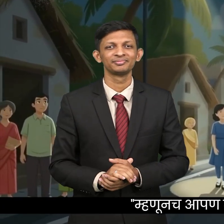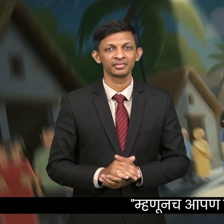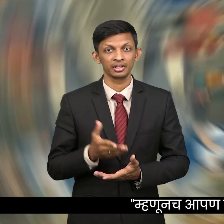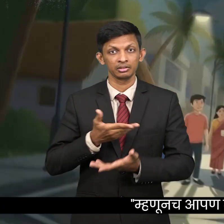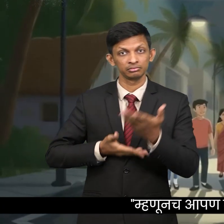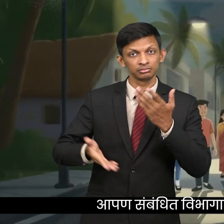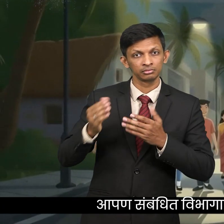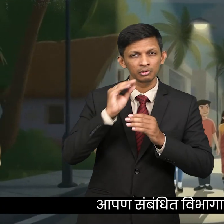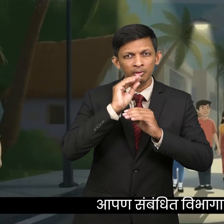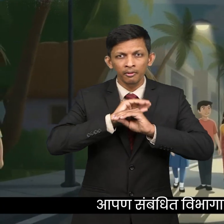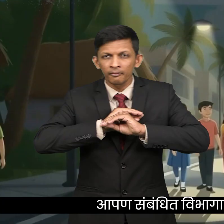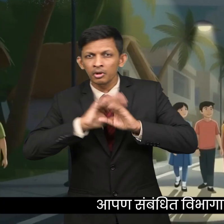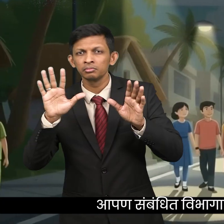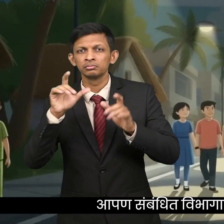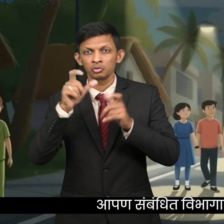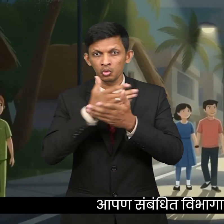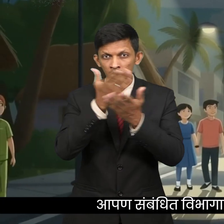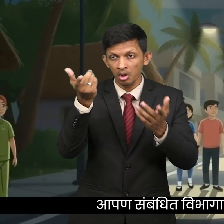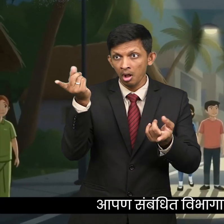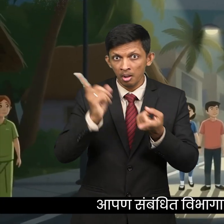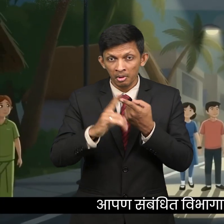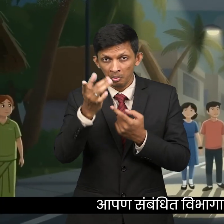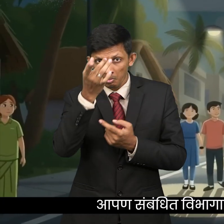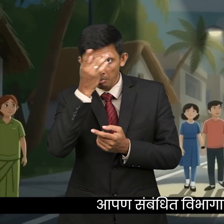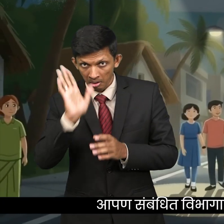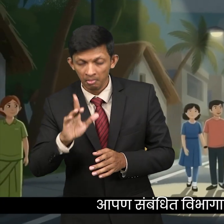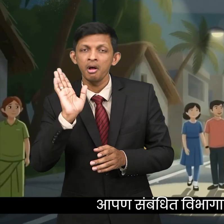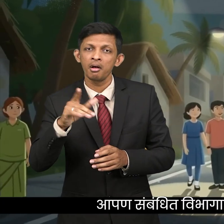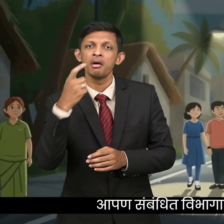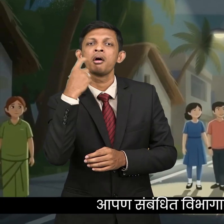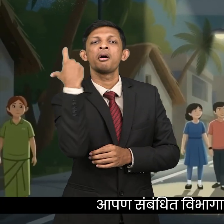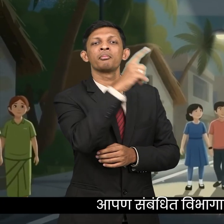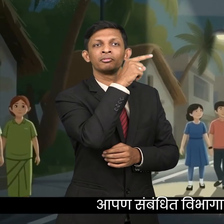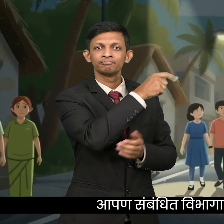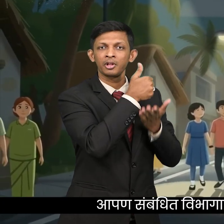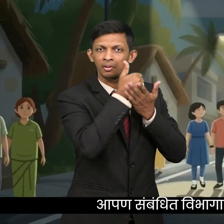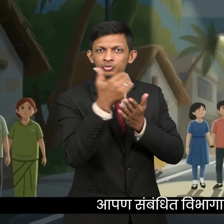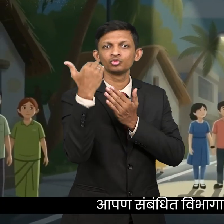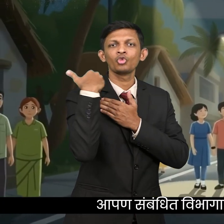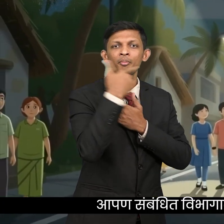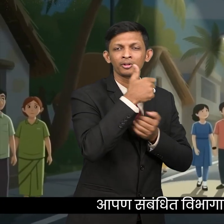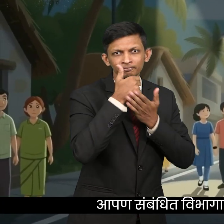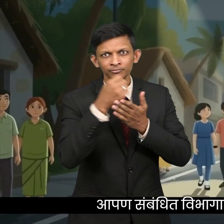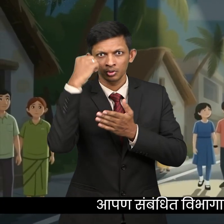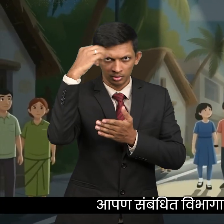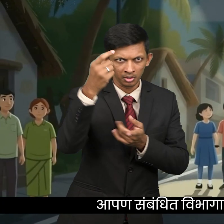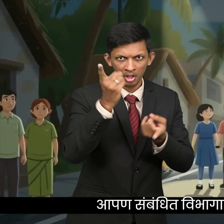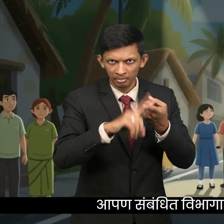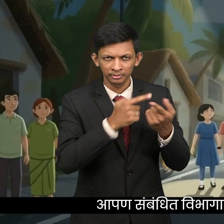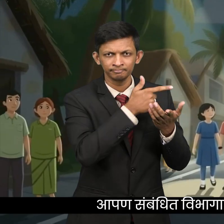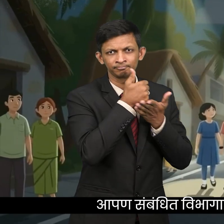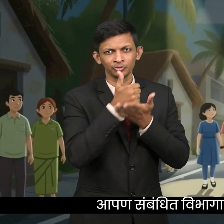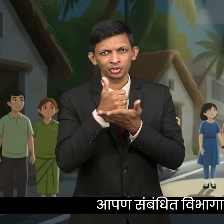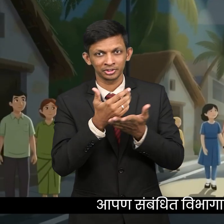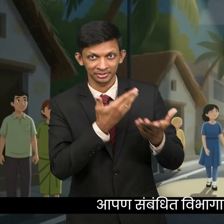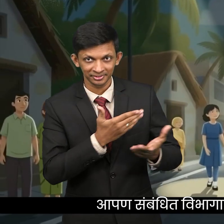नये. आपण संबंधित विभागाला या समस्येबद्दल माहिती